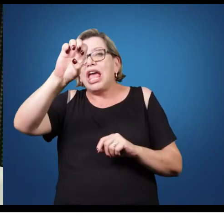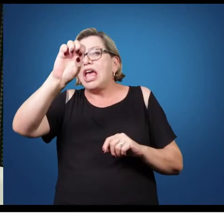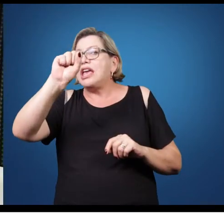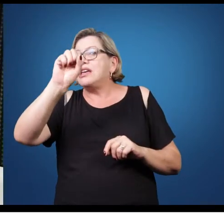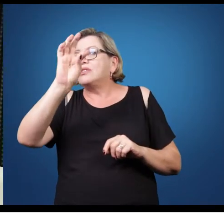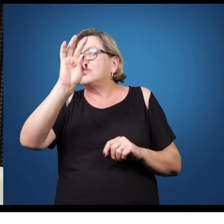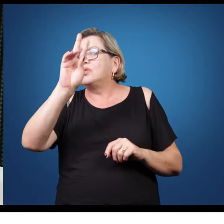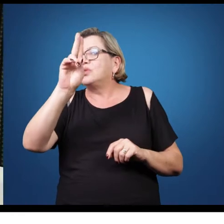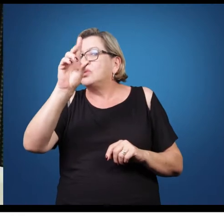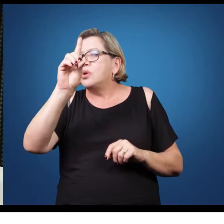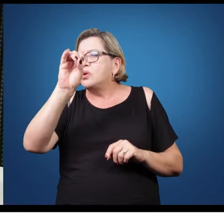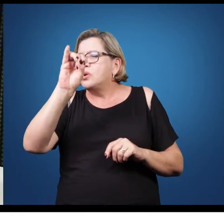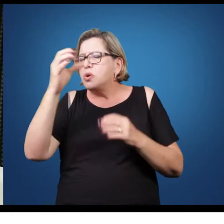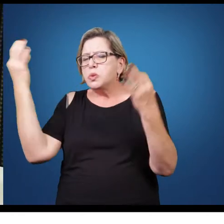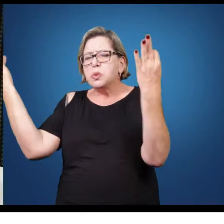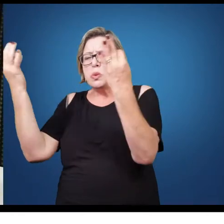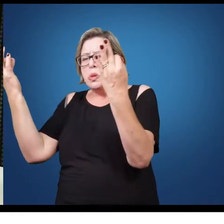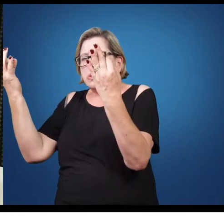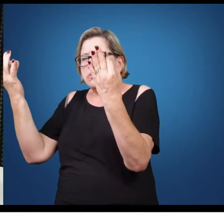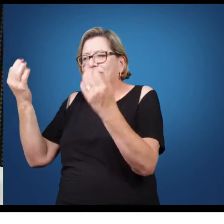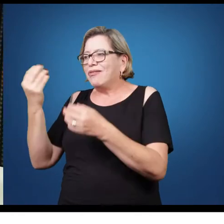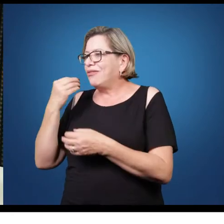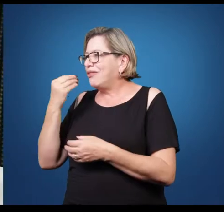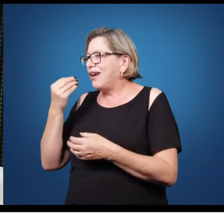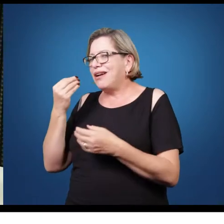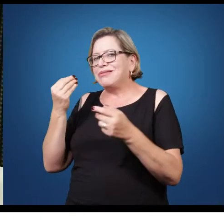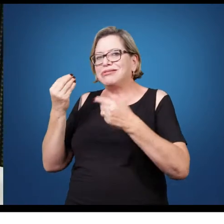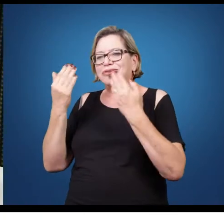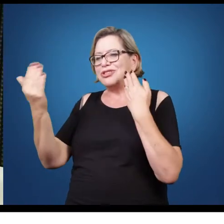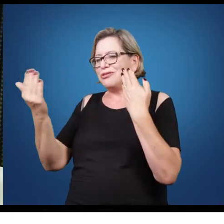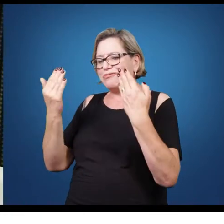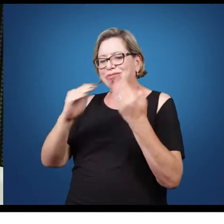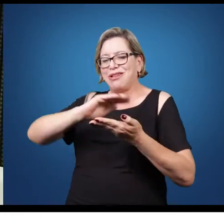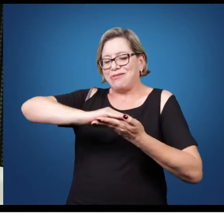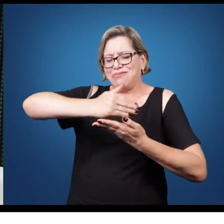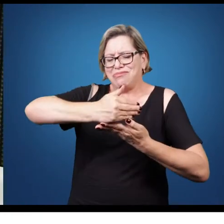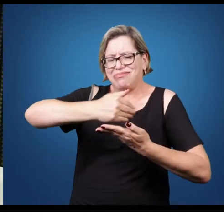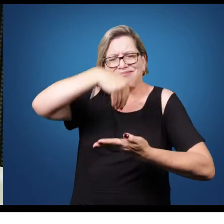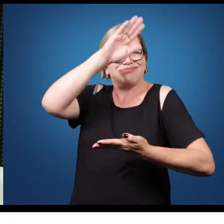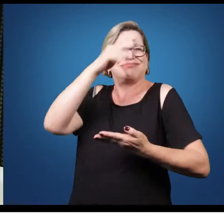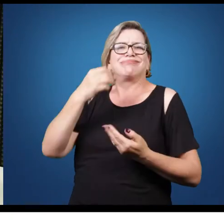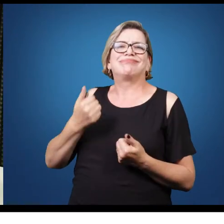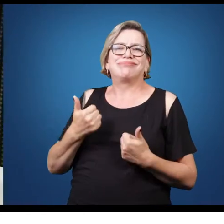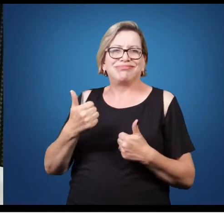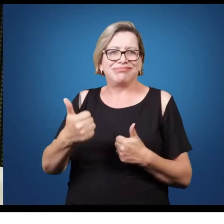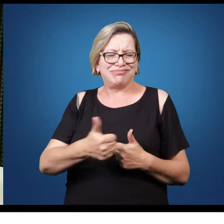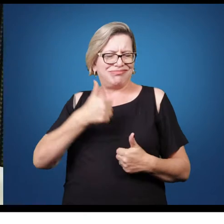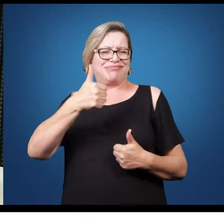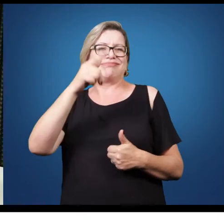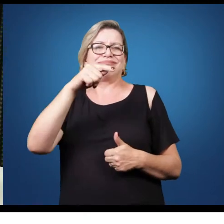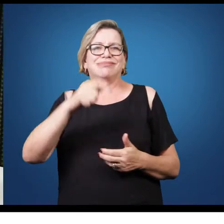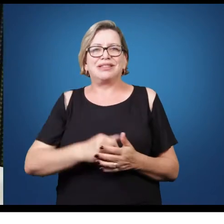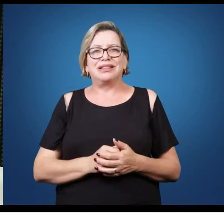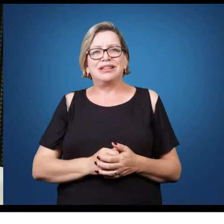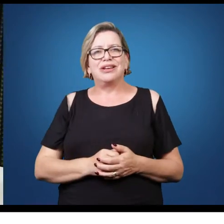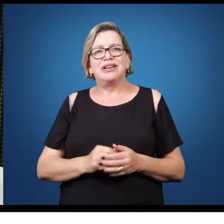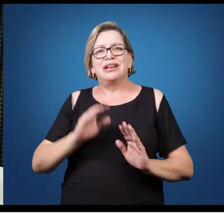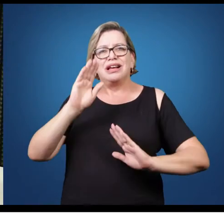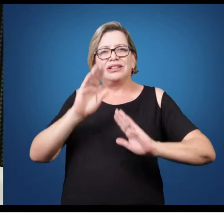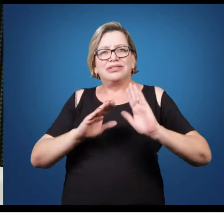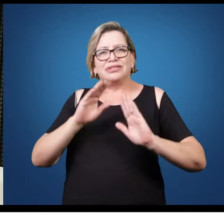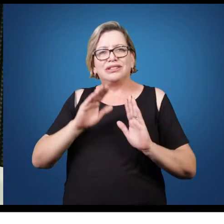hoje então você consegue produzir um disco fazer um material de boa qualidade investindo alguns milhares de reais é 11